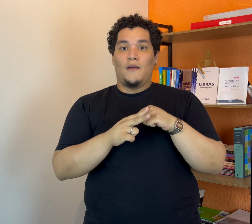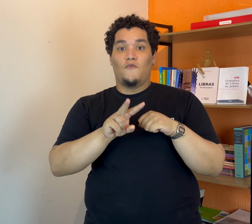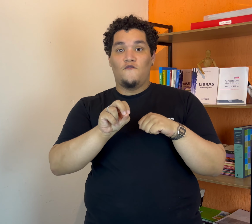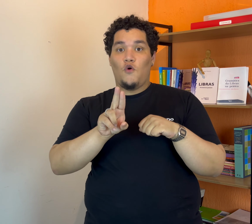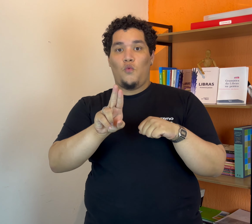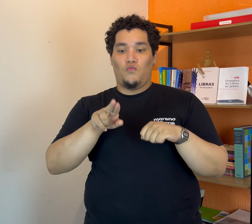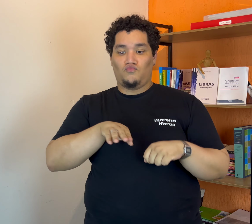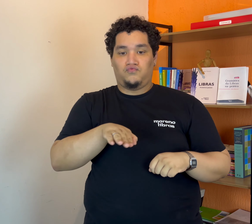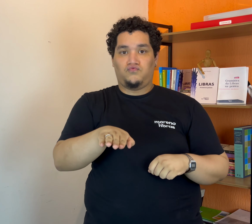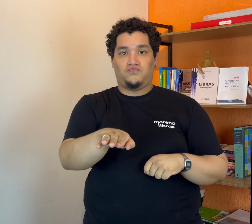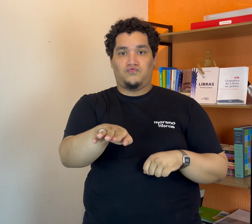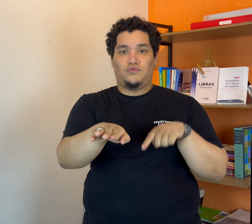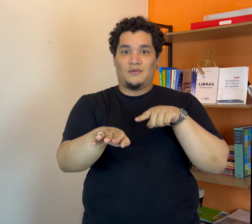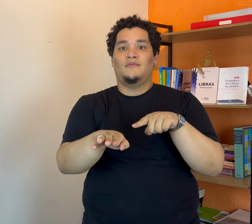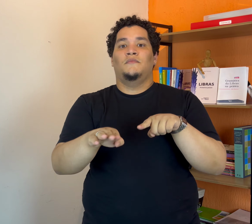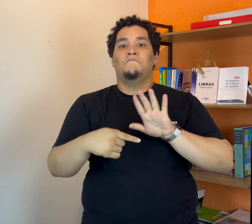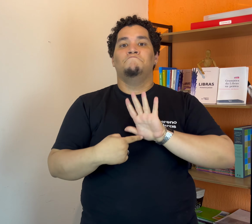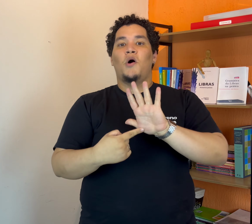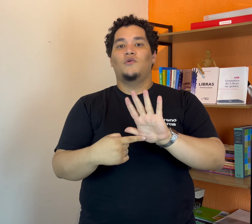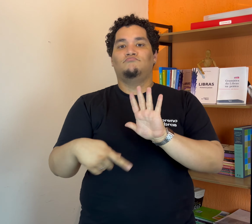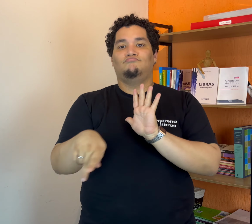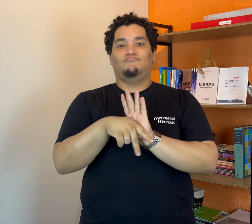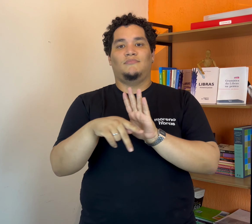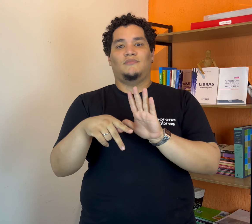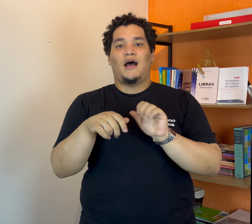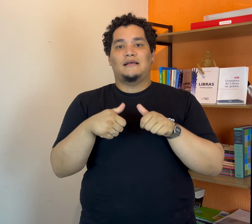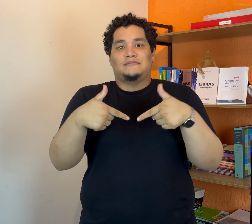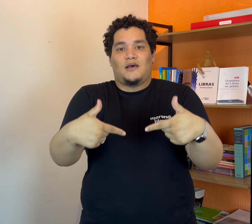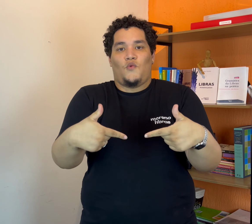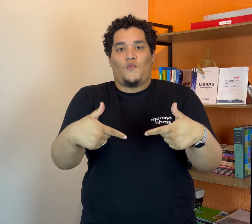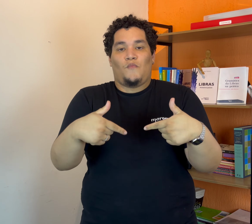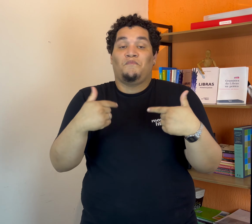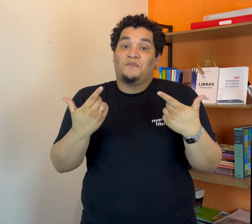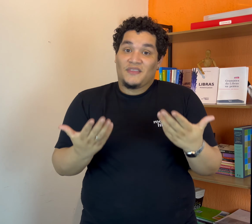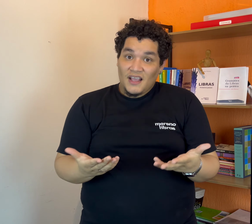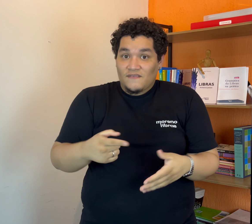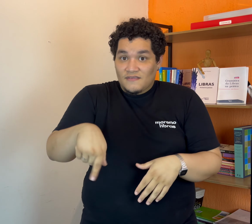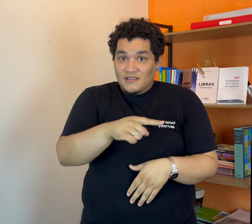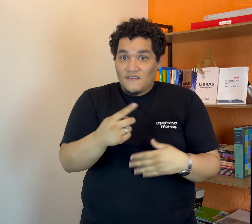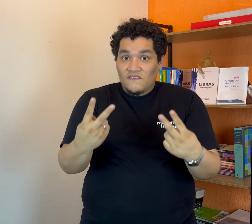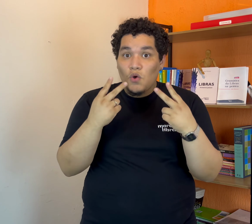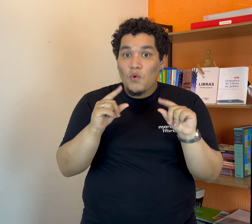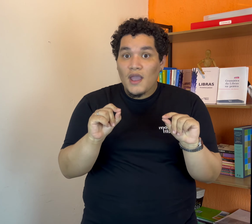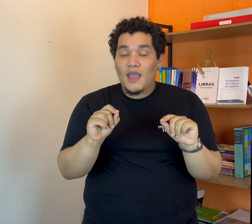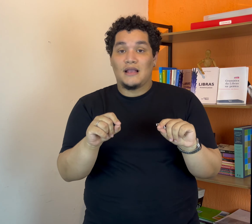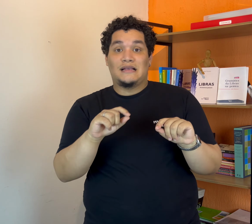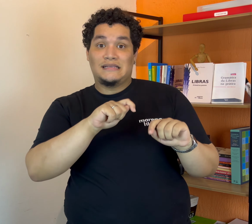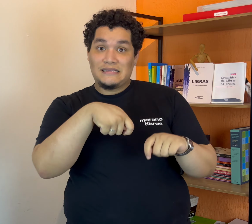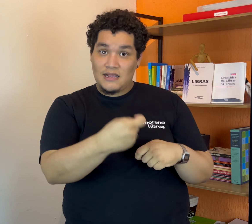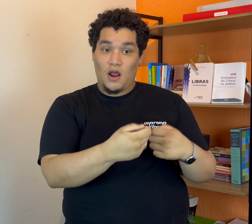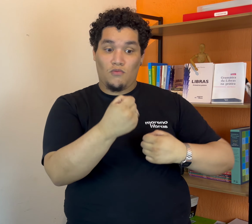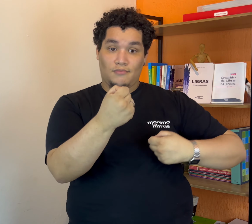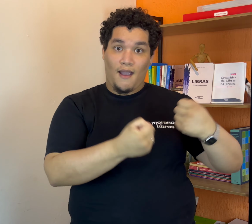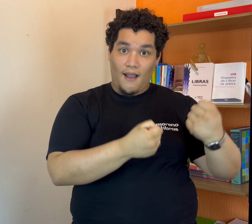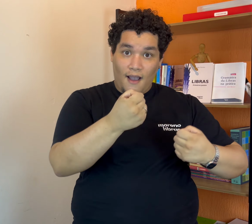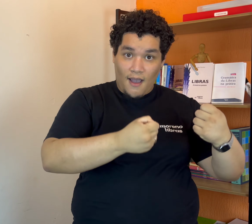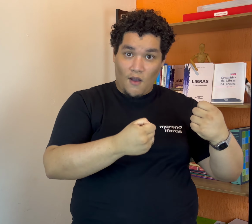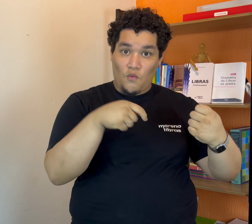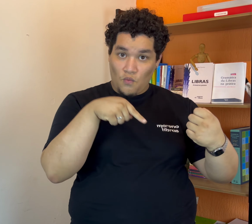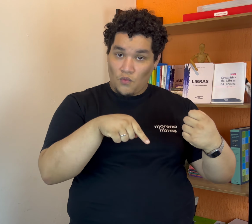eu fui, ir. Ou seja, utilizando essa configuração de mão, eu indico qual é a ação executada pelo carro. Ou seja,